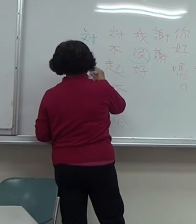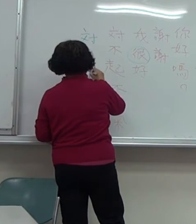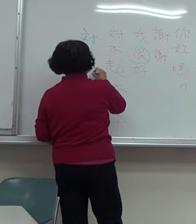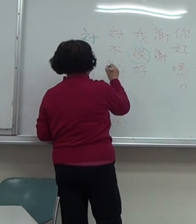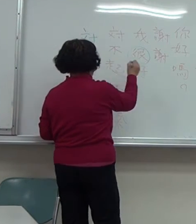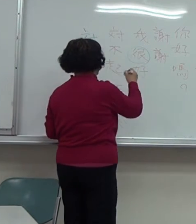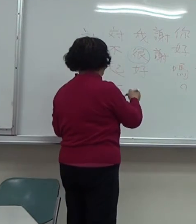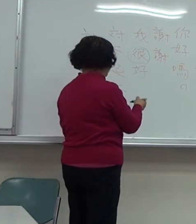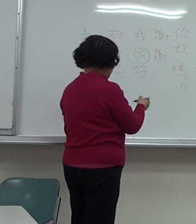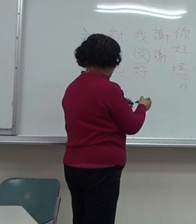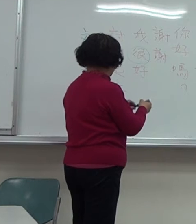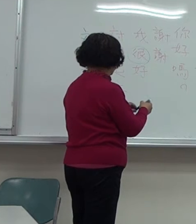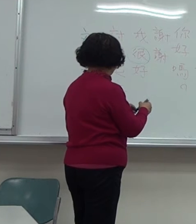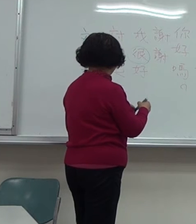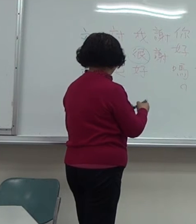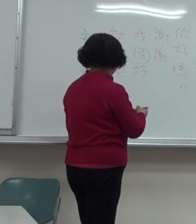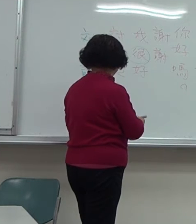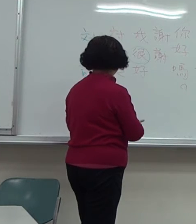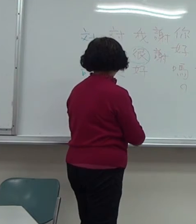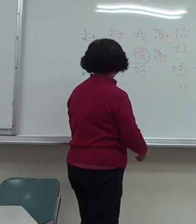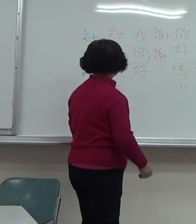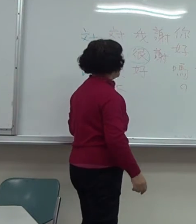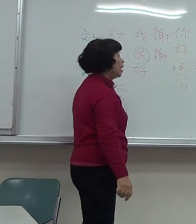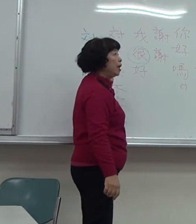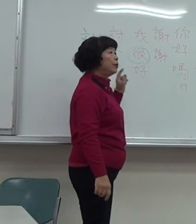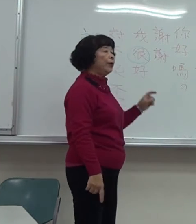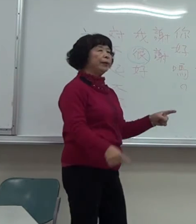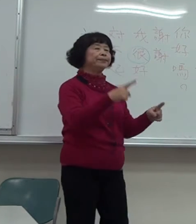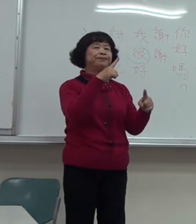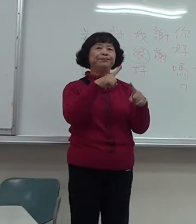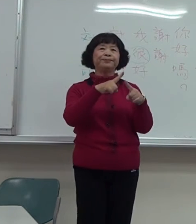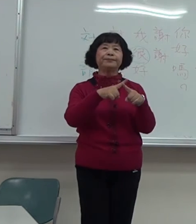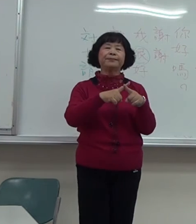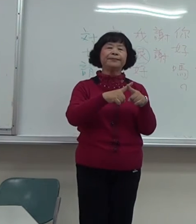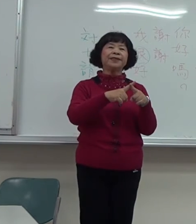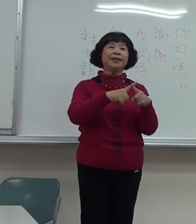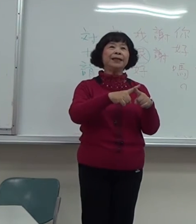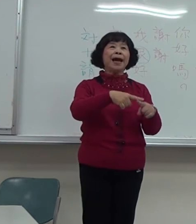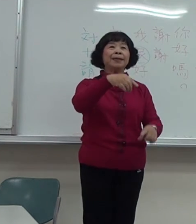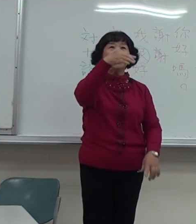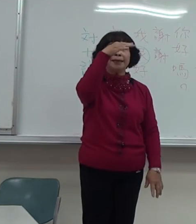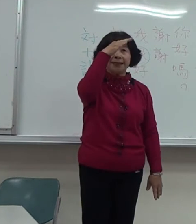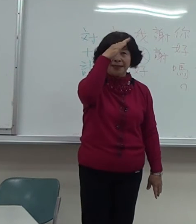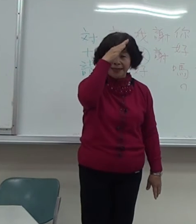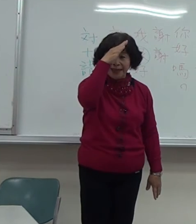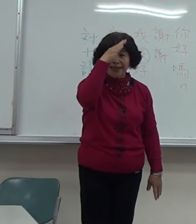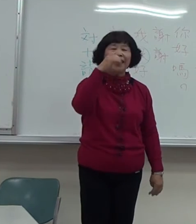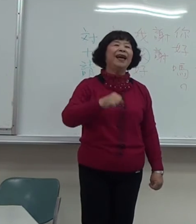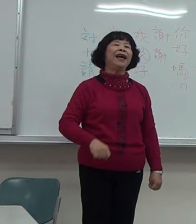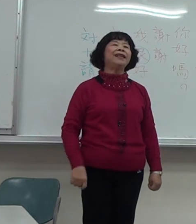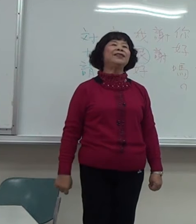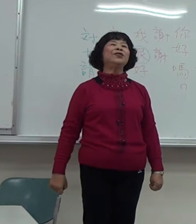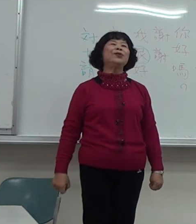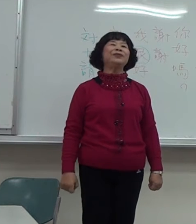其实它有的复合都是这样子的哈，所以对，那加一个情，啊，那就是对不